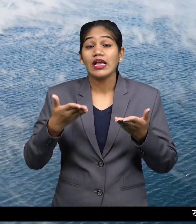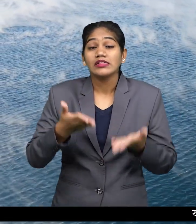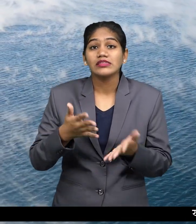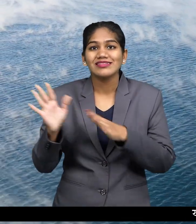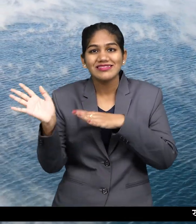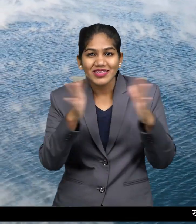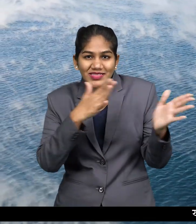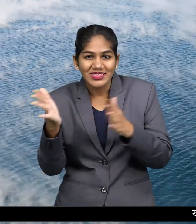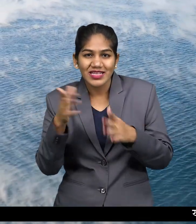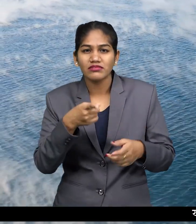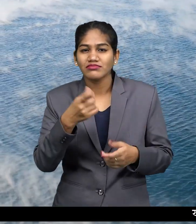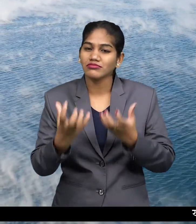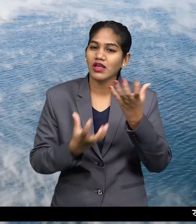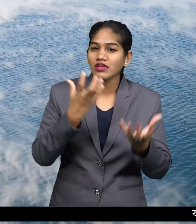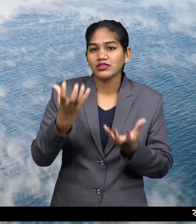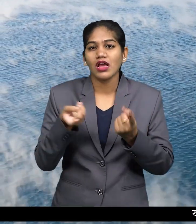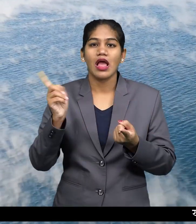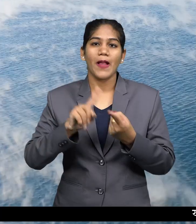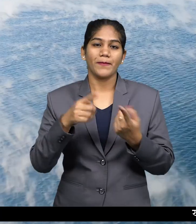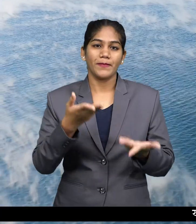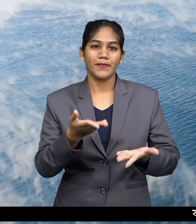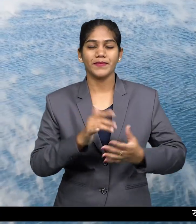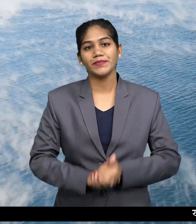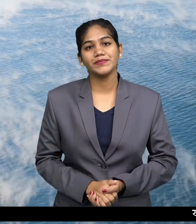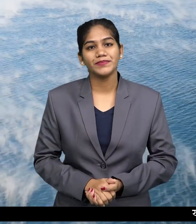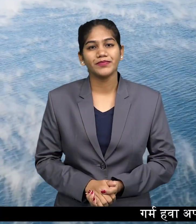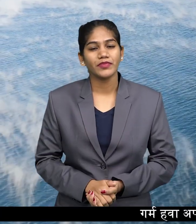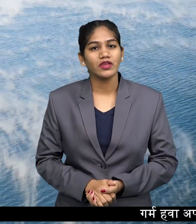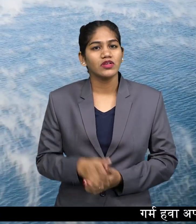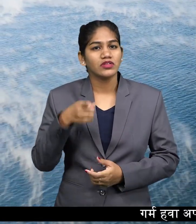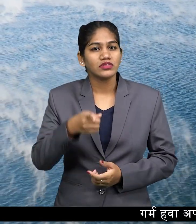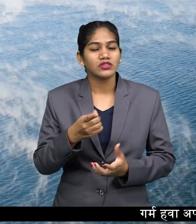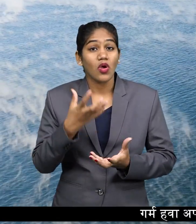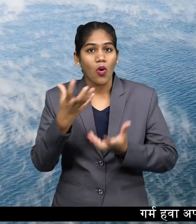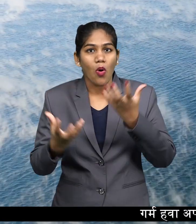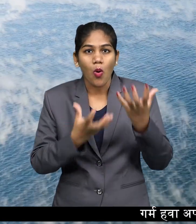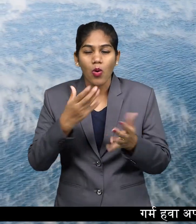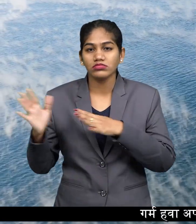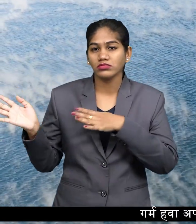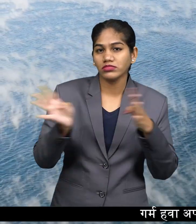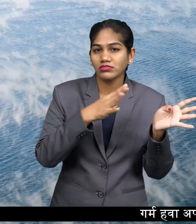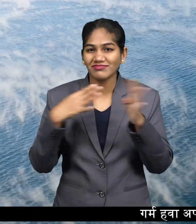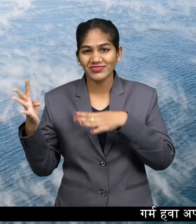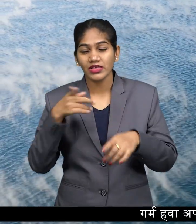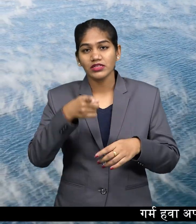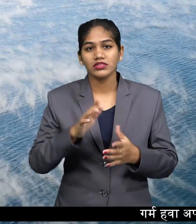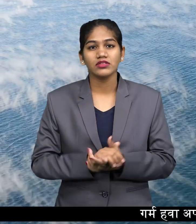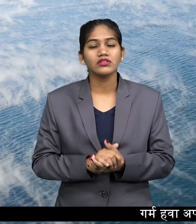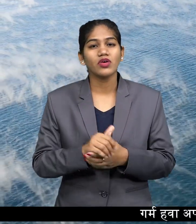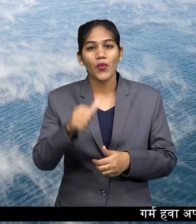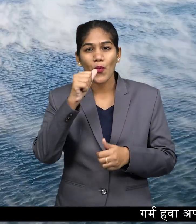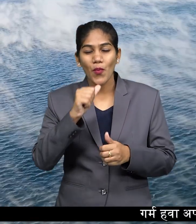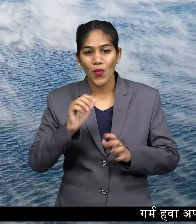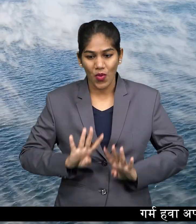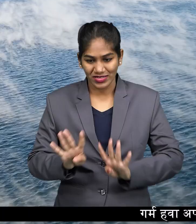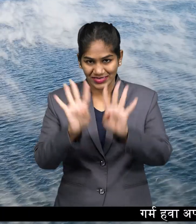तीसरा, यह हवा भी गर्म हो जाती है। गर्म हवा अपने साथ जलवाष्प लेकर ऊपर